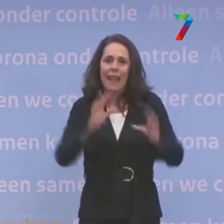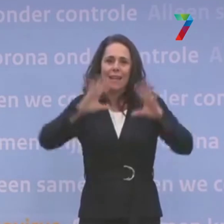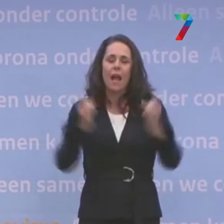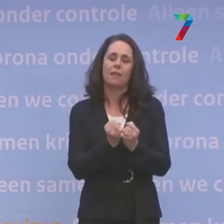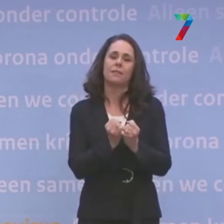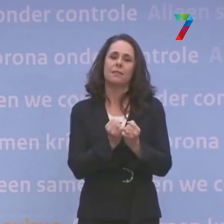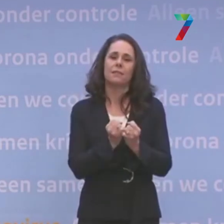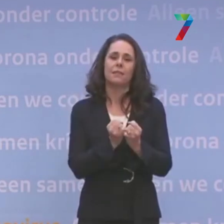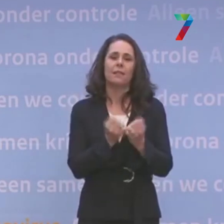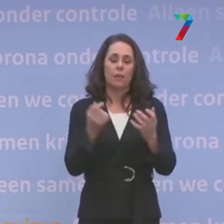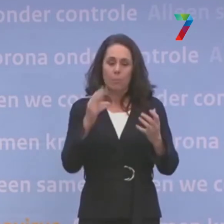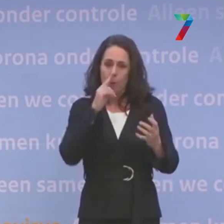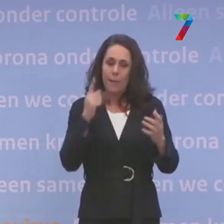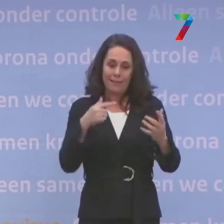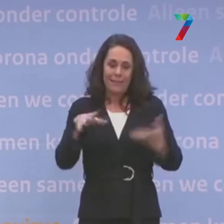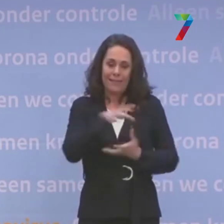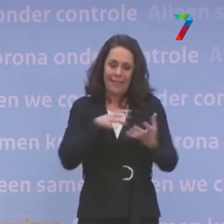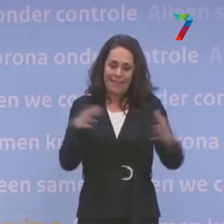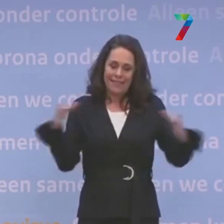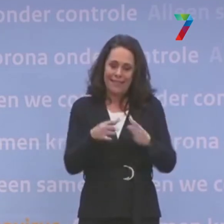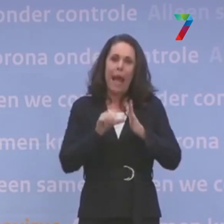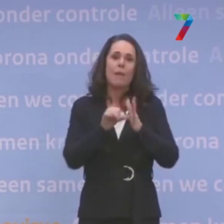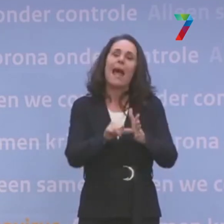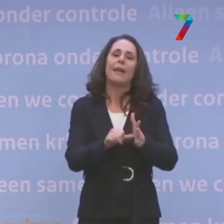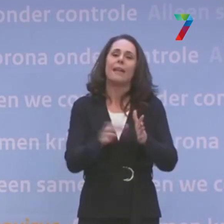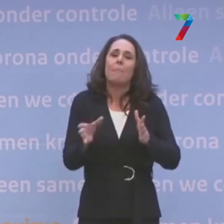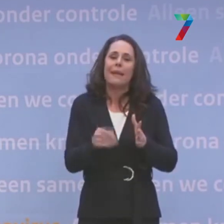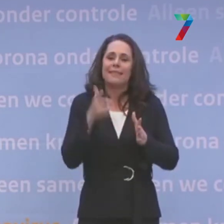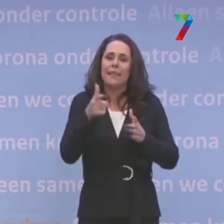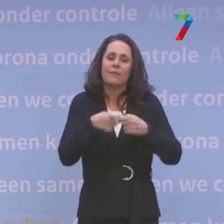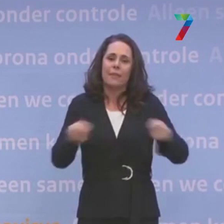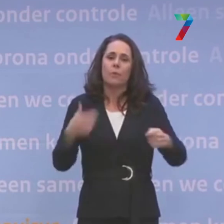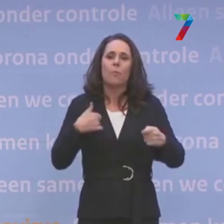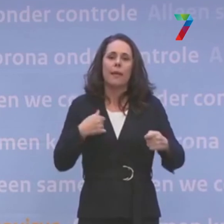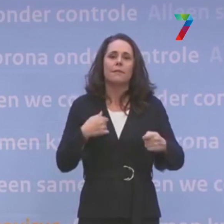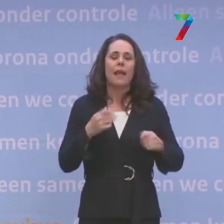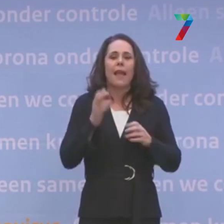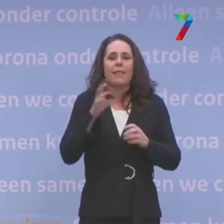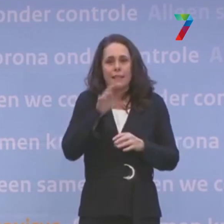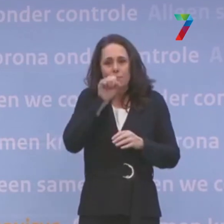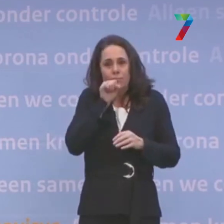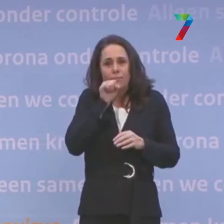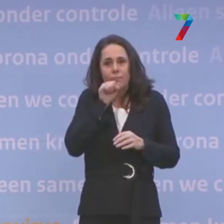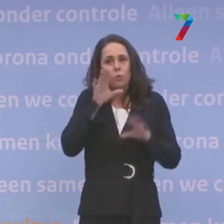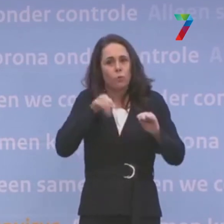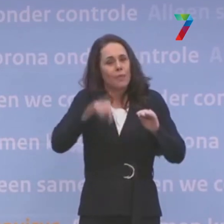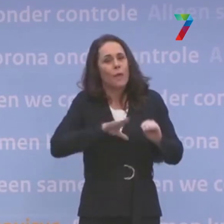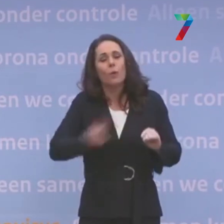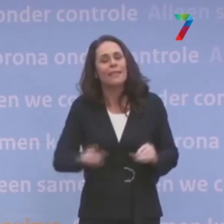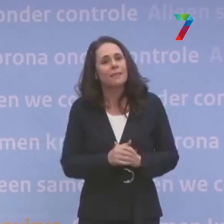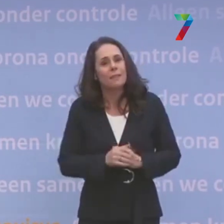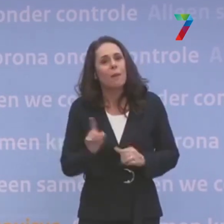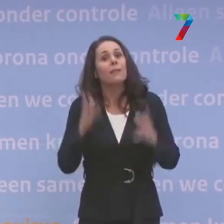proberen deze hele crisis met elkaar te leiden met 17 miljoen mensen. En niks achter te houden. Dus dat doen we hier ook niet. Maar uiteindelijk wat je wilt is niet